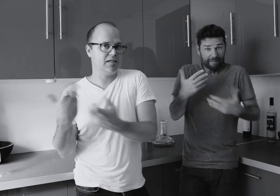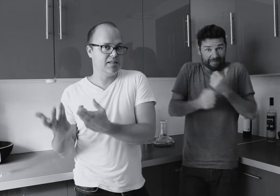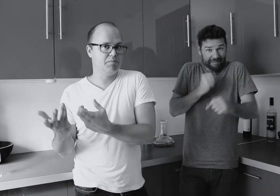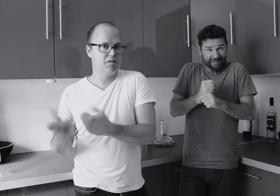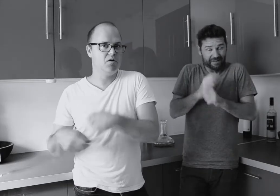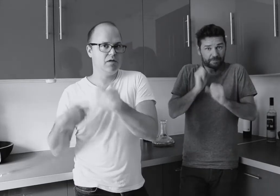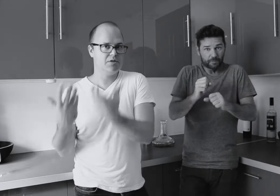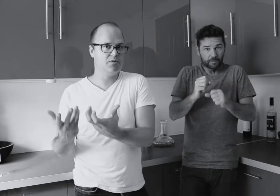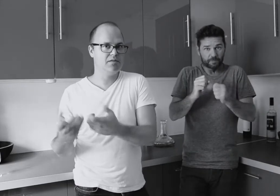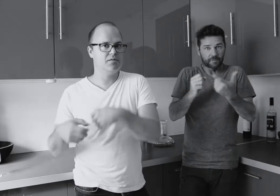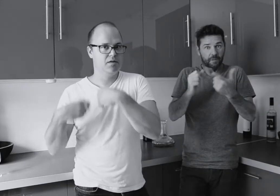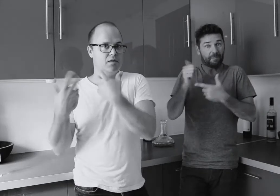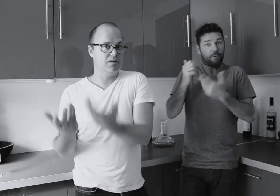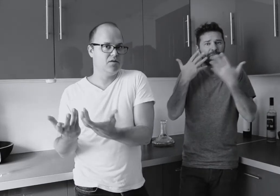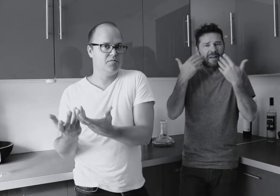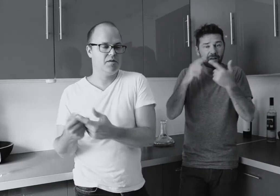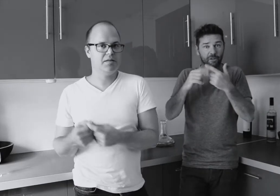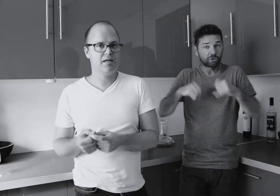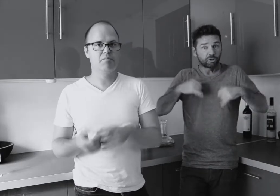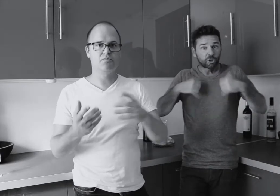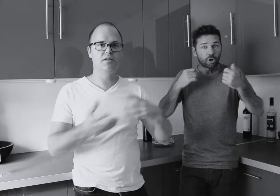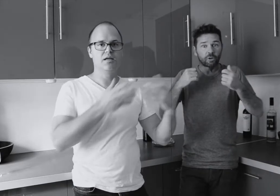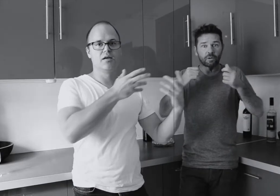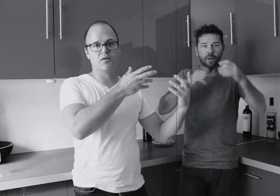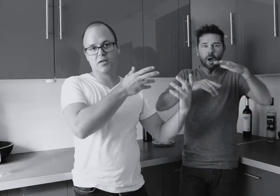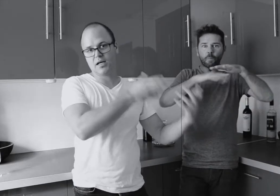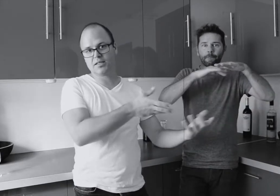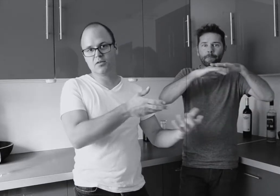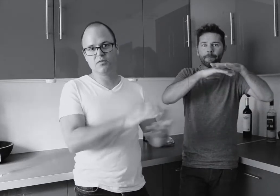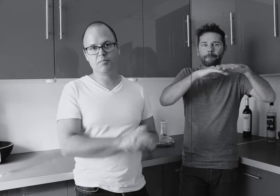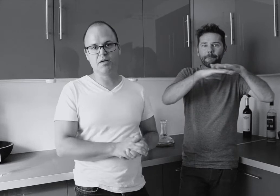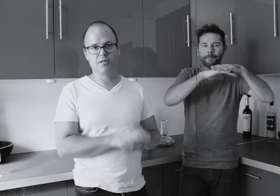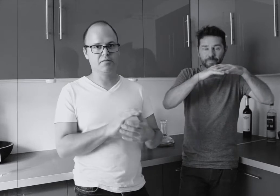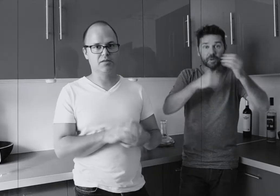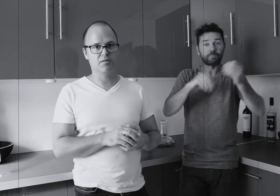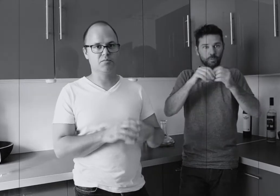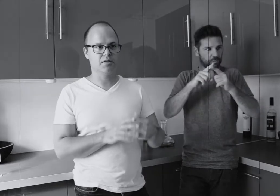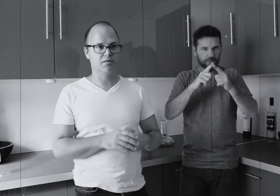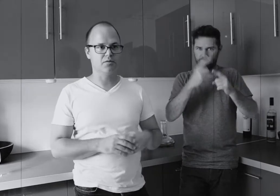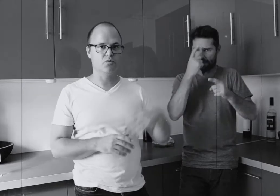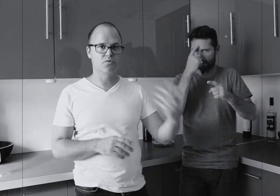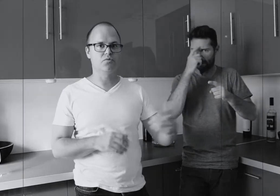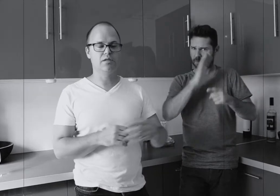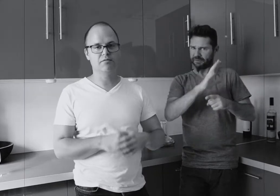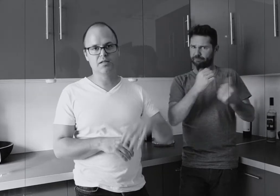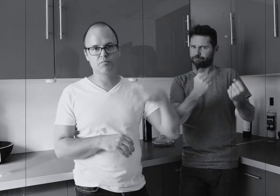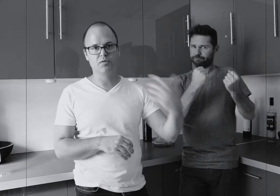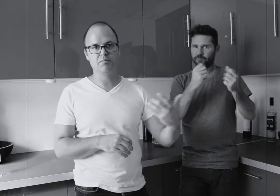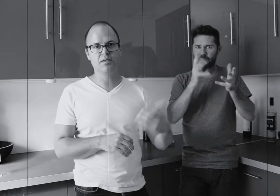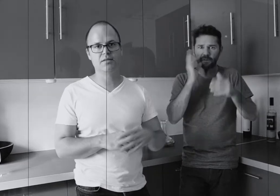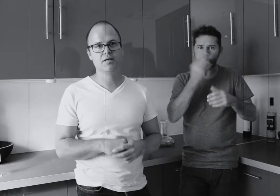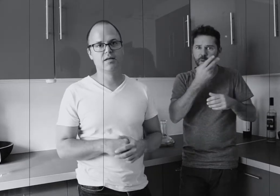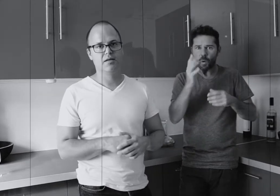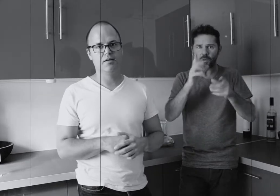le caractère primeur, la jeunesse des arômes fermentaires, mais aussi un caractère de cépage avec peut-être d'autres fruits, avec un